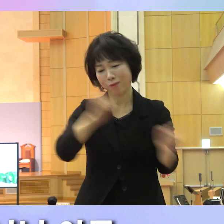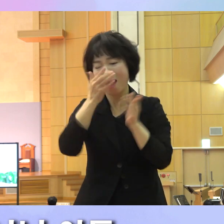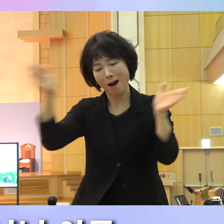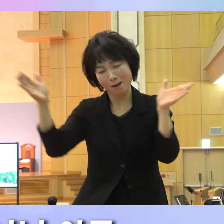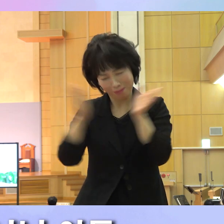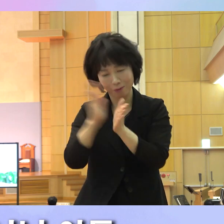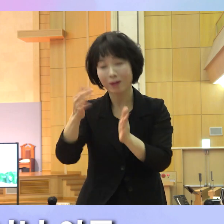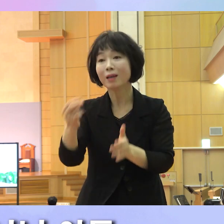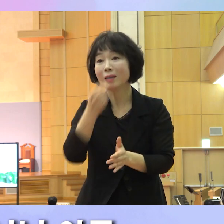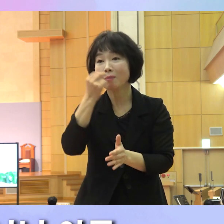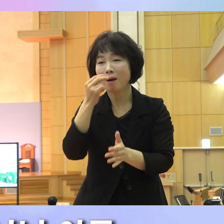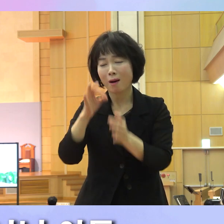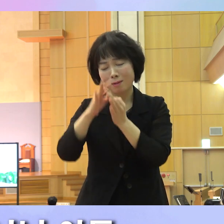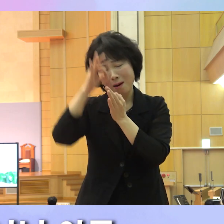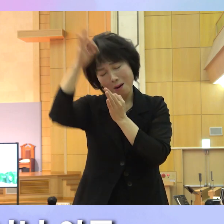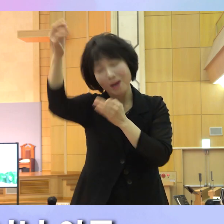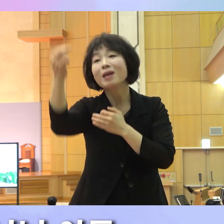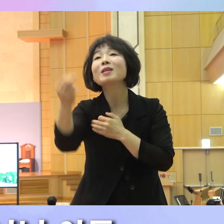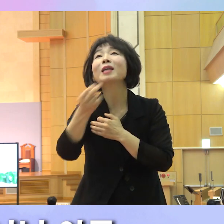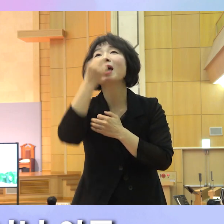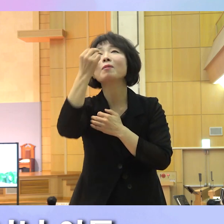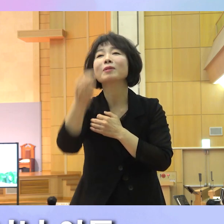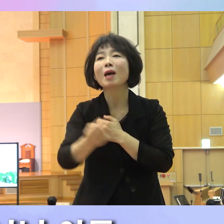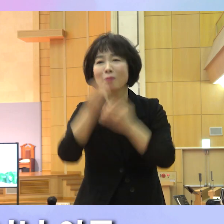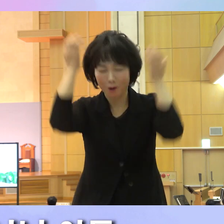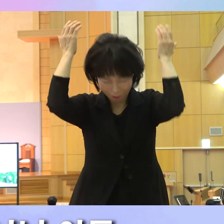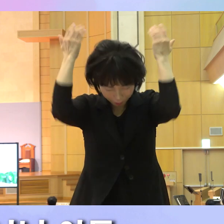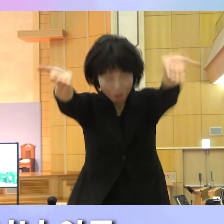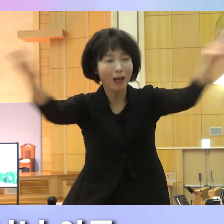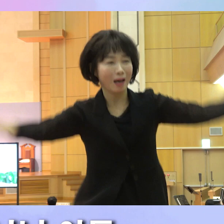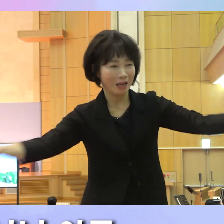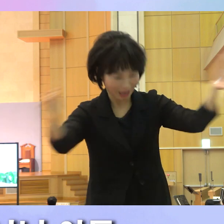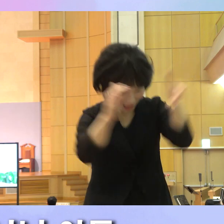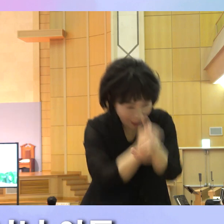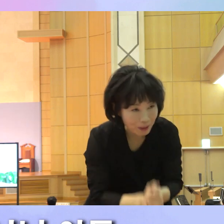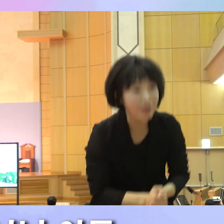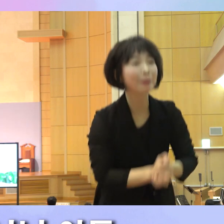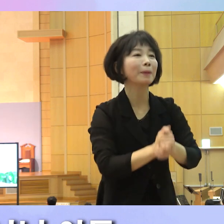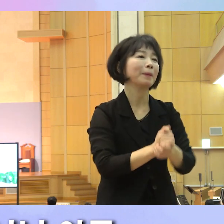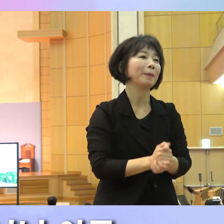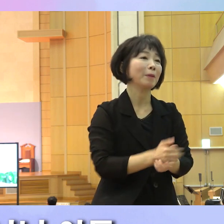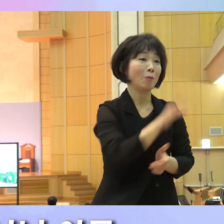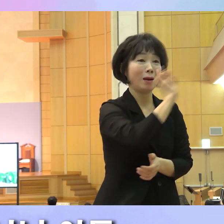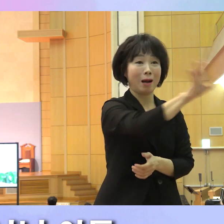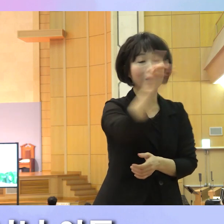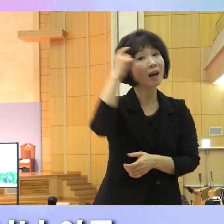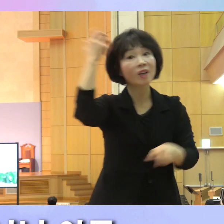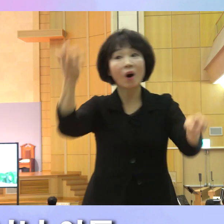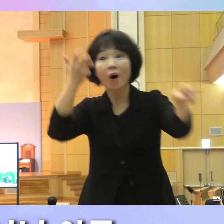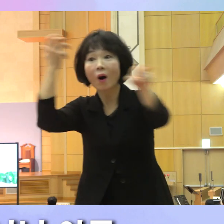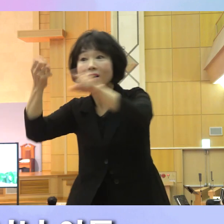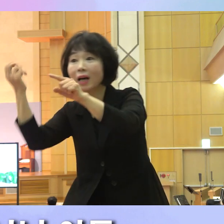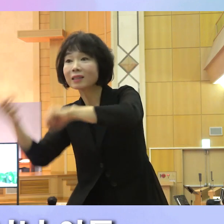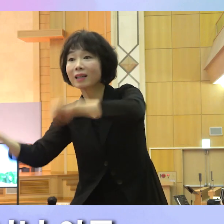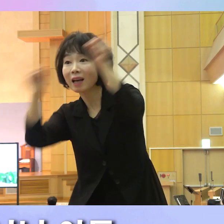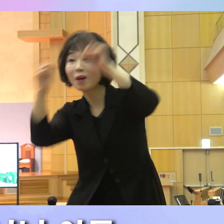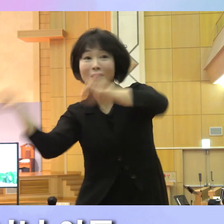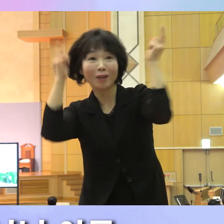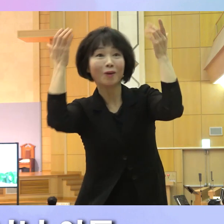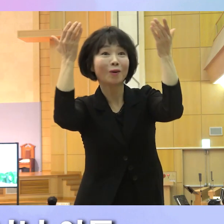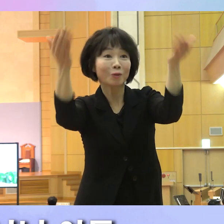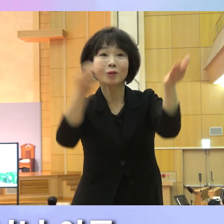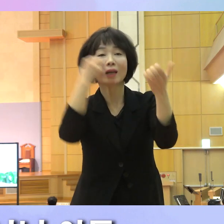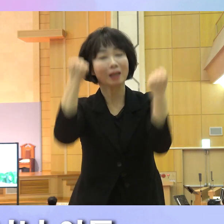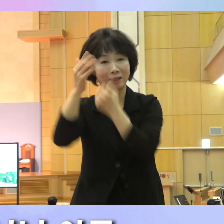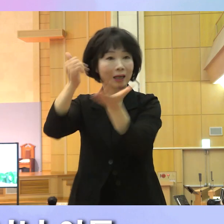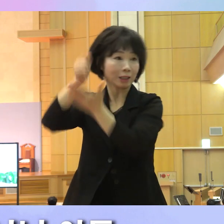되게 하셔서 우리를 영원히 살게 하신 하나님이기 때문에 살아계신 하나님이요,